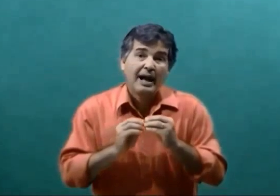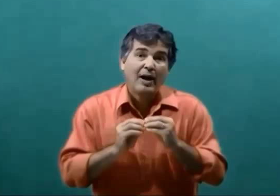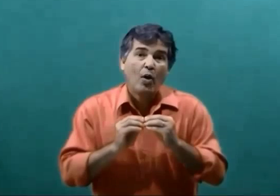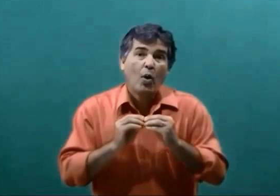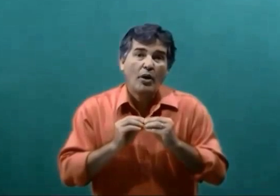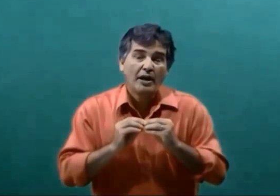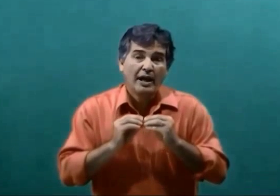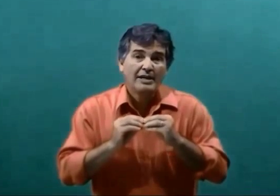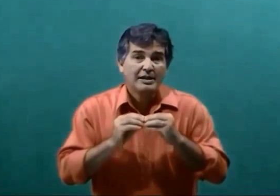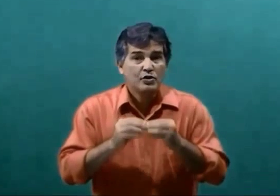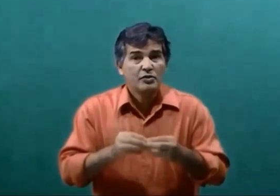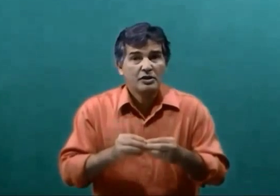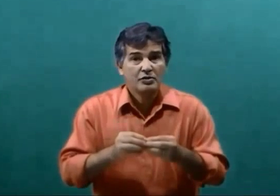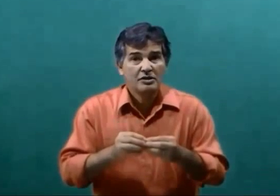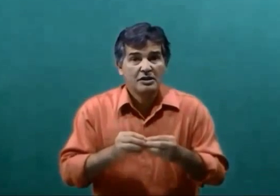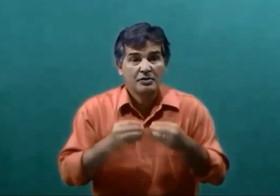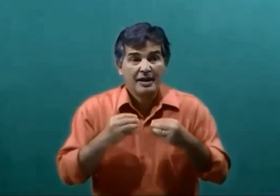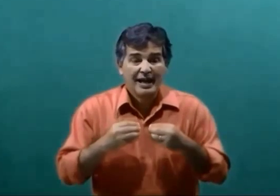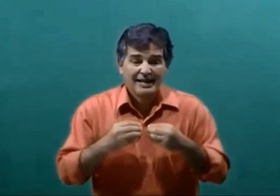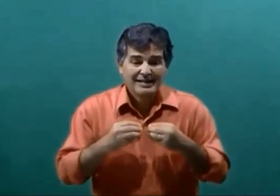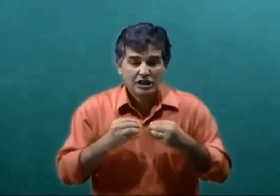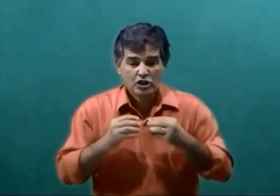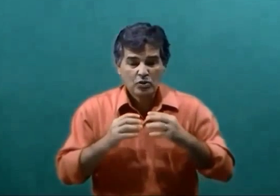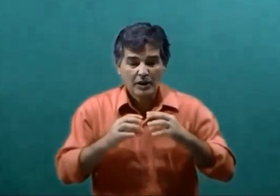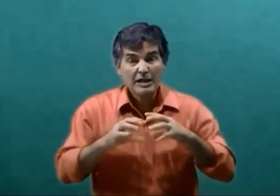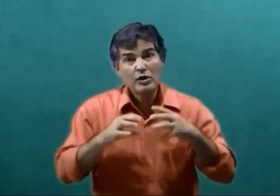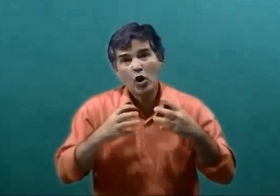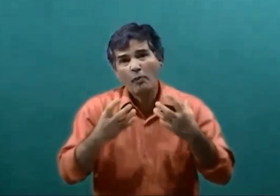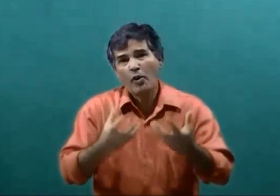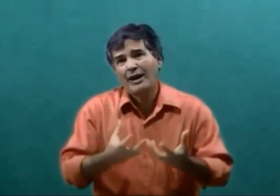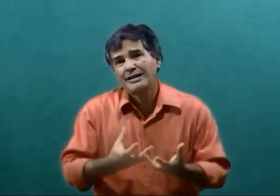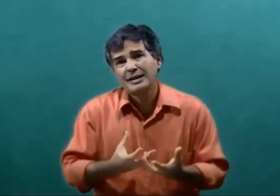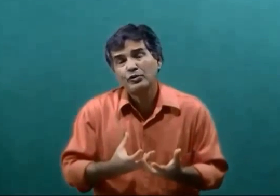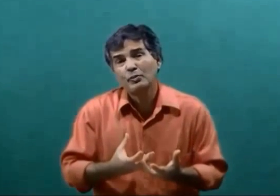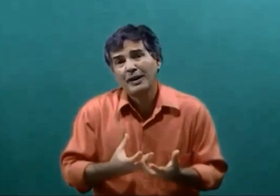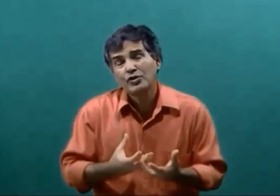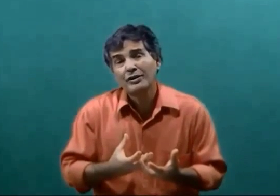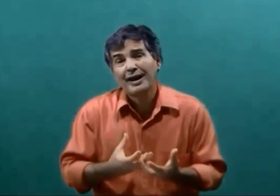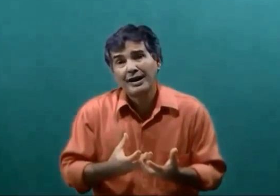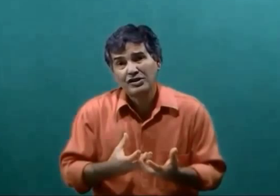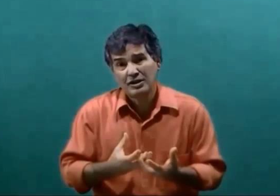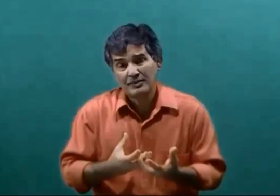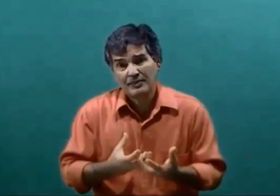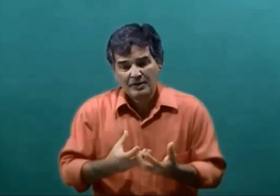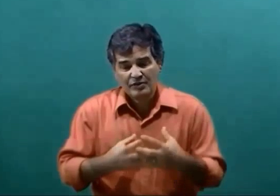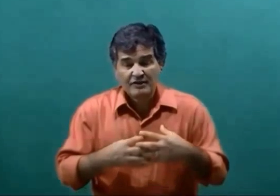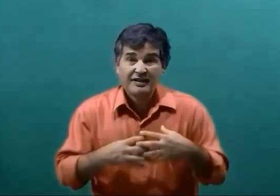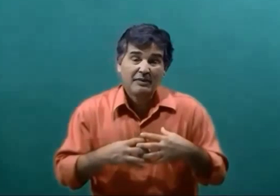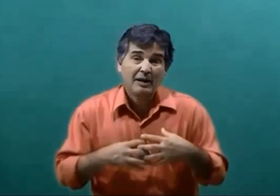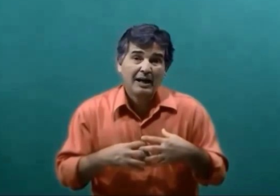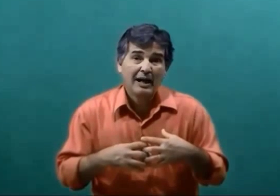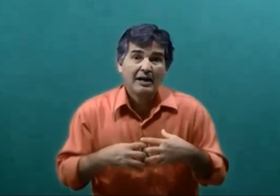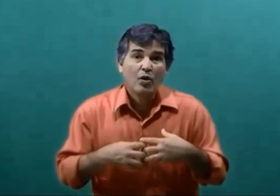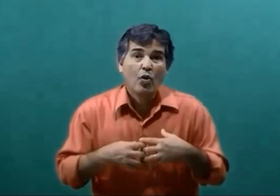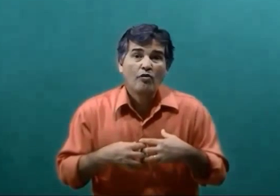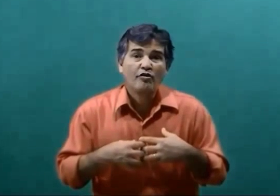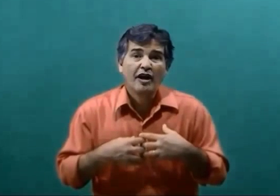para ocorrer esta substituição, existe uma incorporação do personagem. Você vai trabalhar com